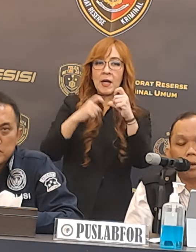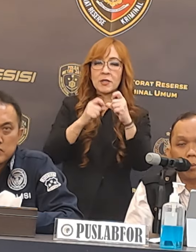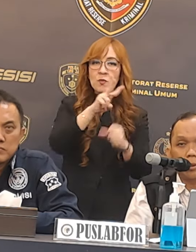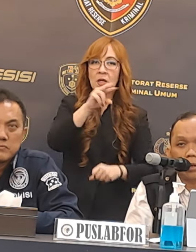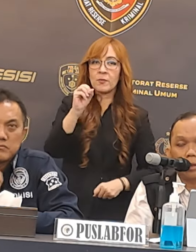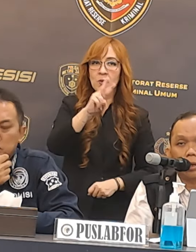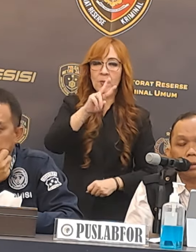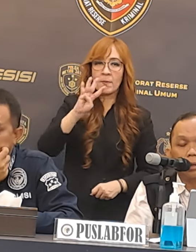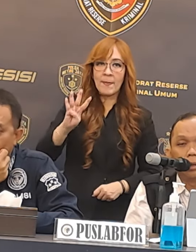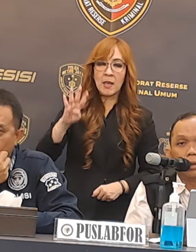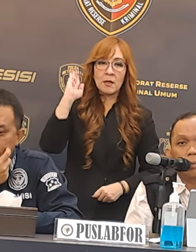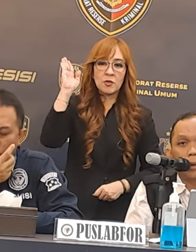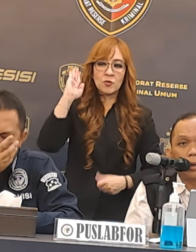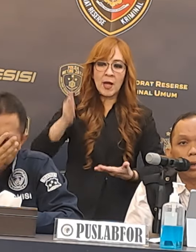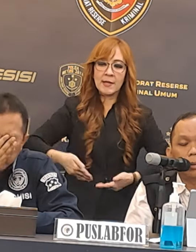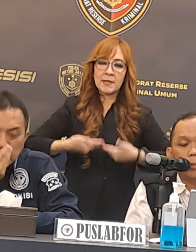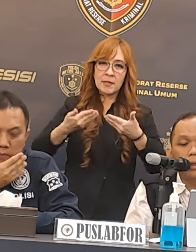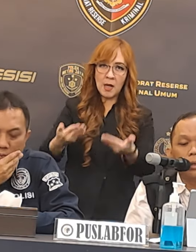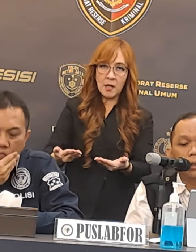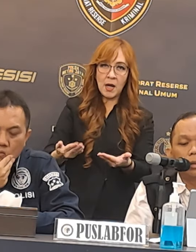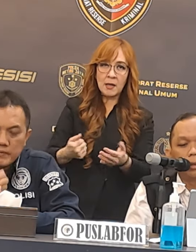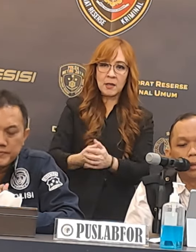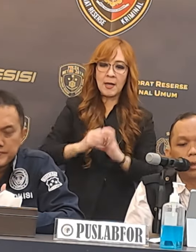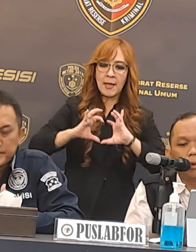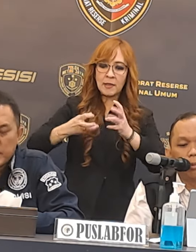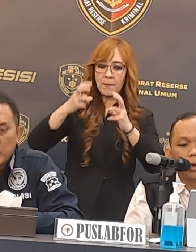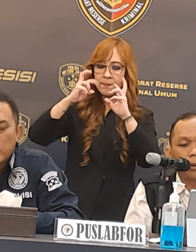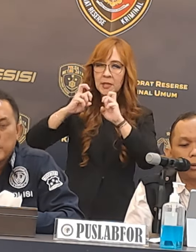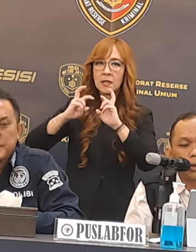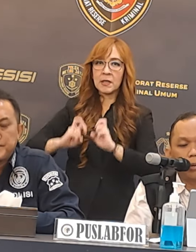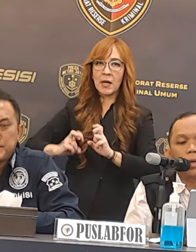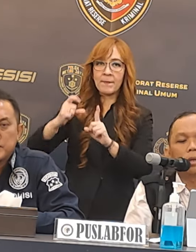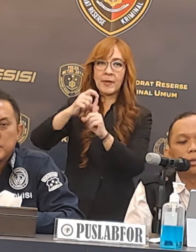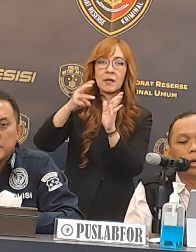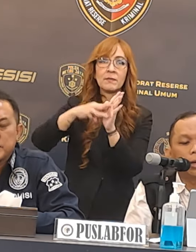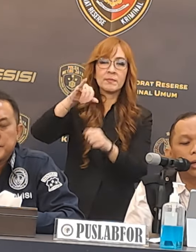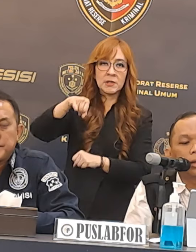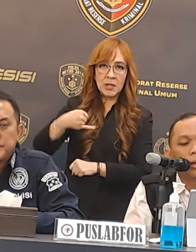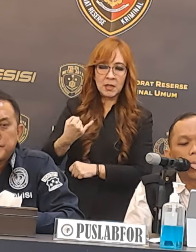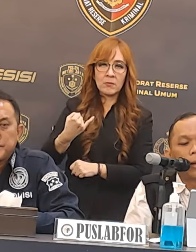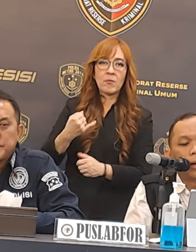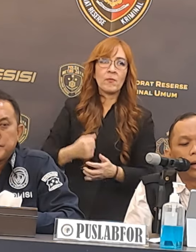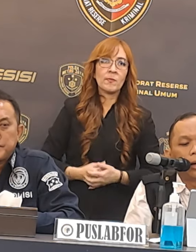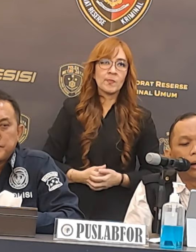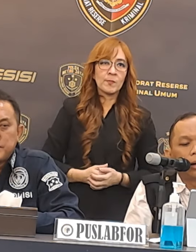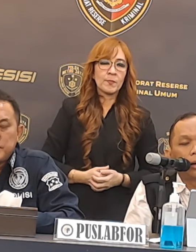711 FKS 2024 yang telah kami serankan kepada penyidik Krimum Polda Metro Jaya, Jaya